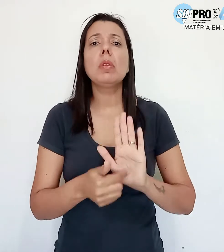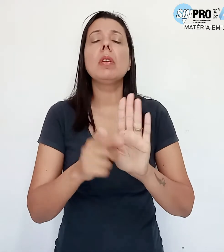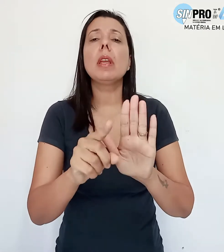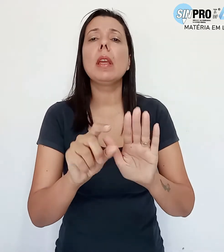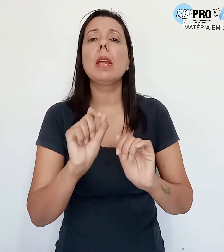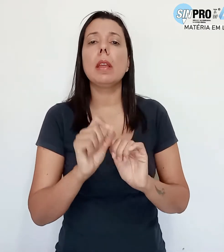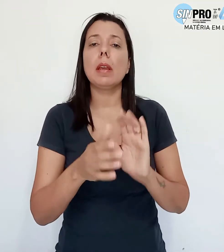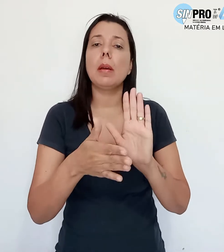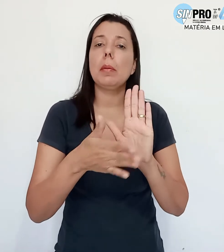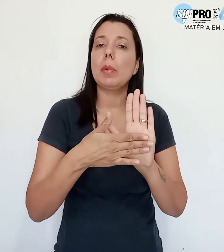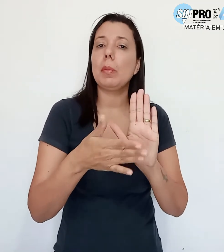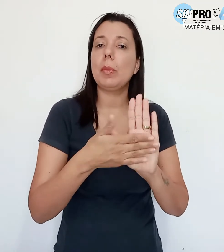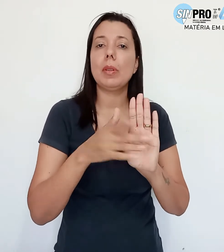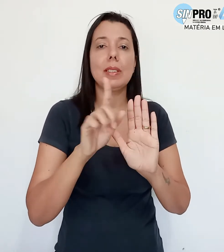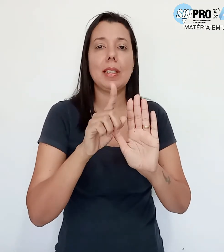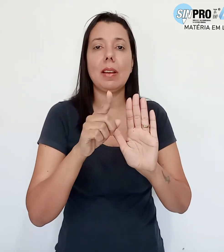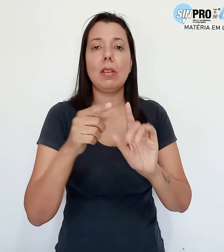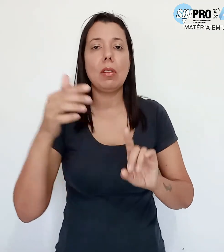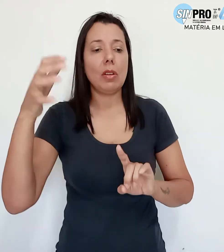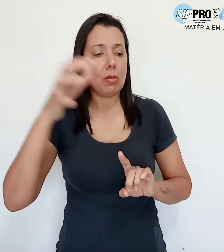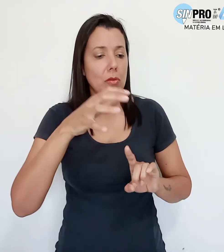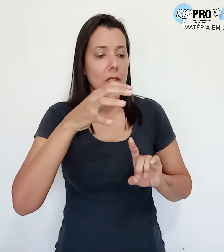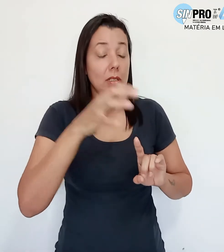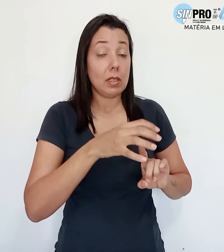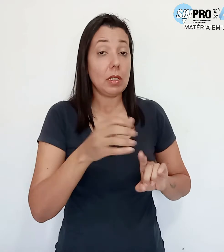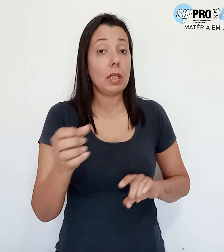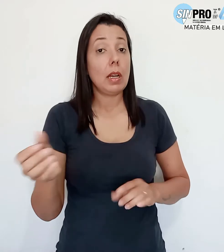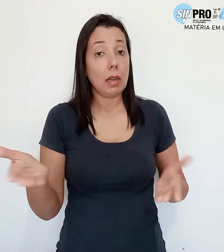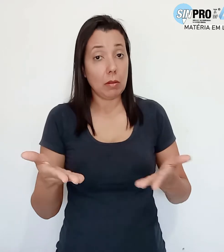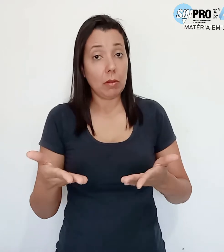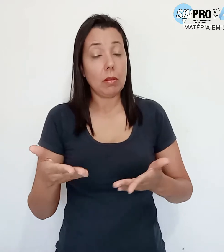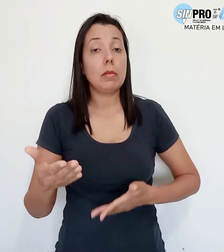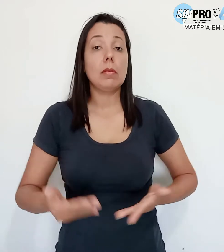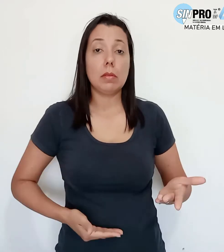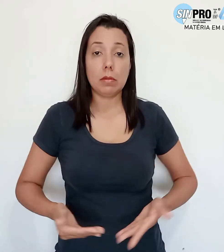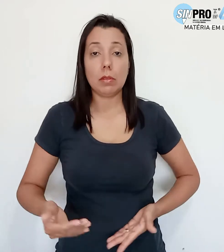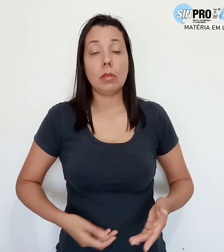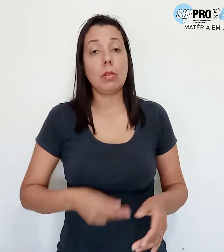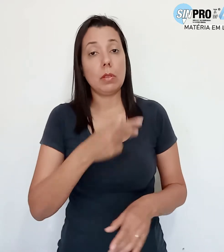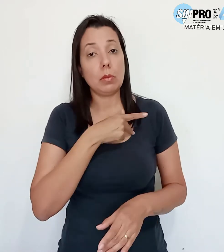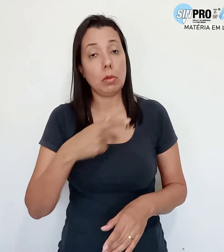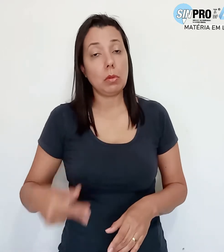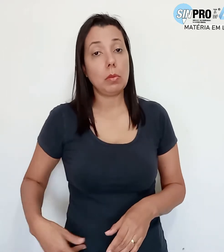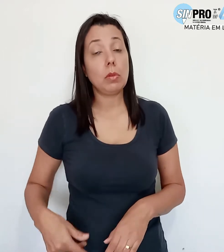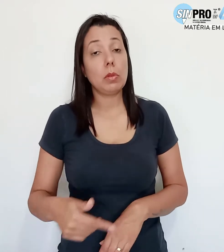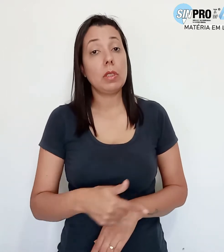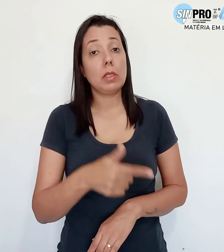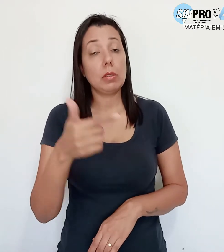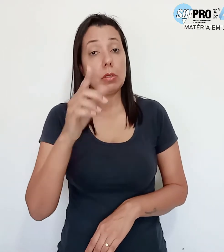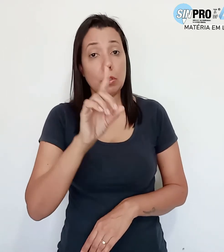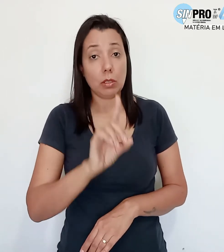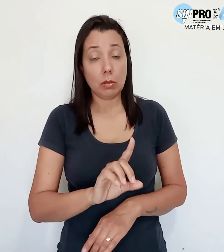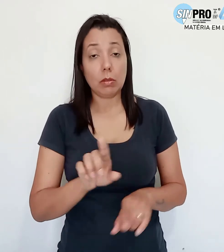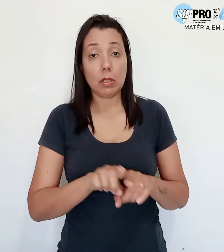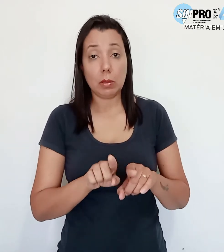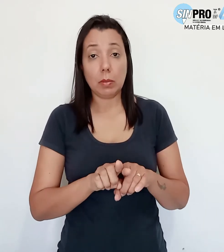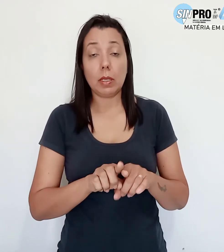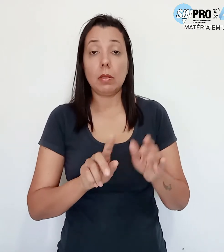foi a de que a proposta não atingiria os atuais servidores públicos. Segundo o diretor do Departamento Intersindical